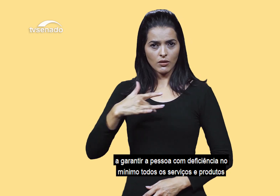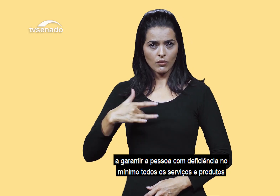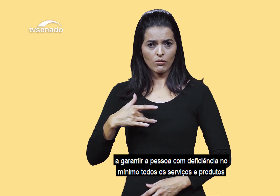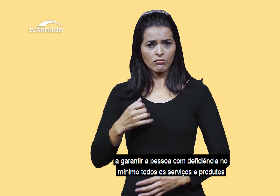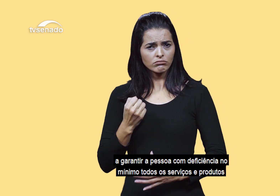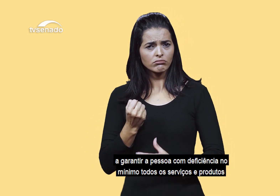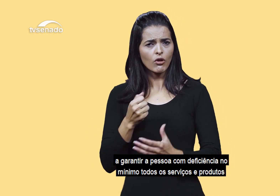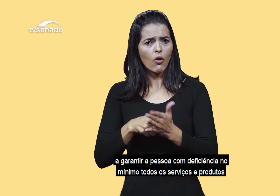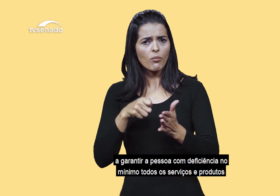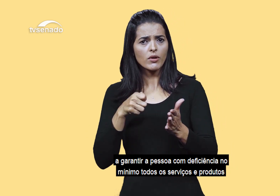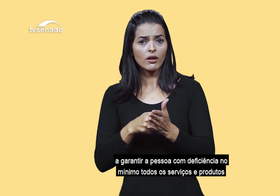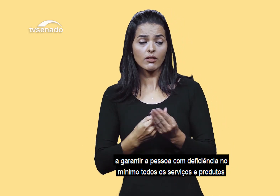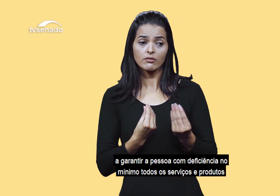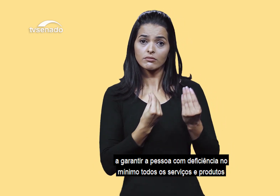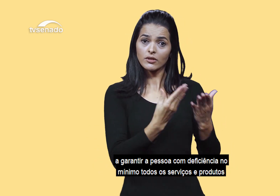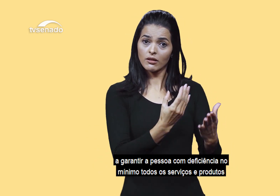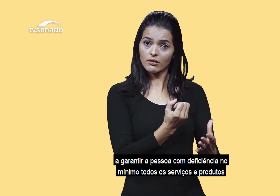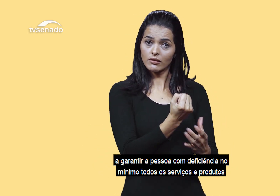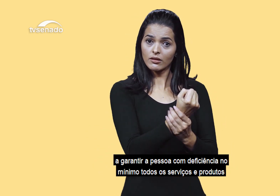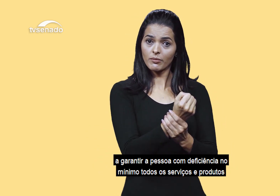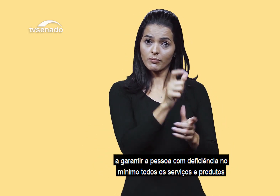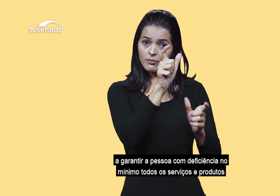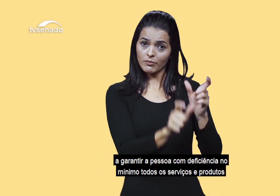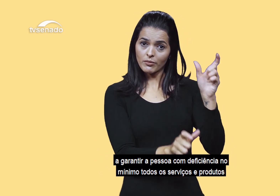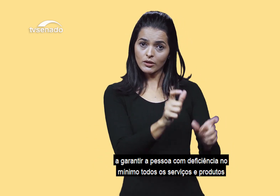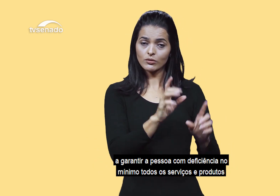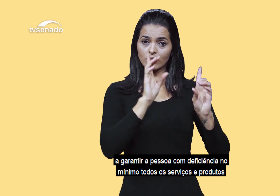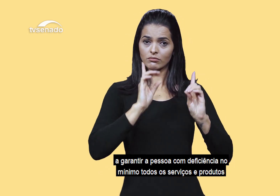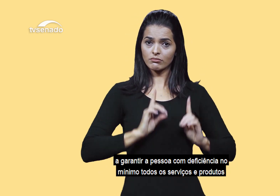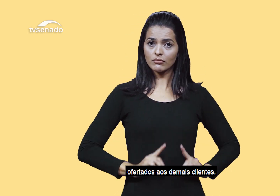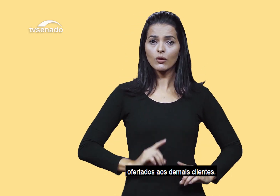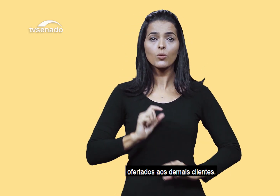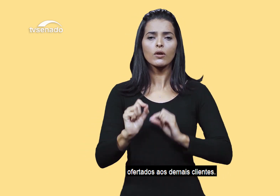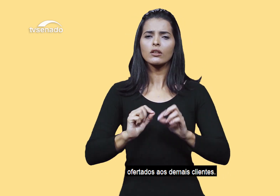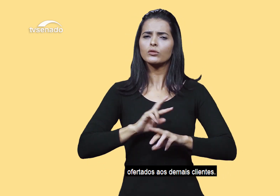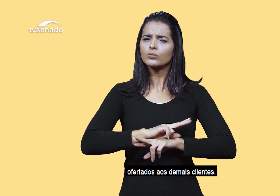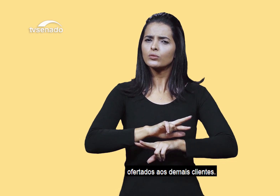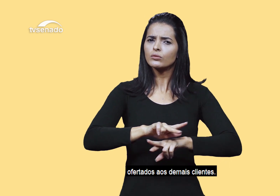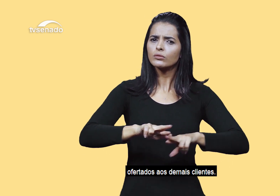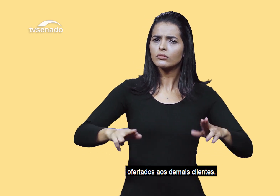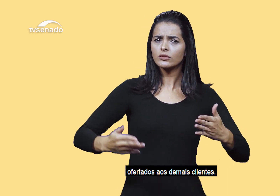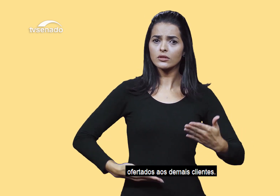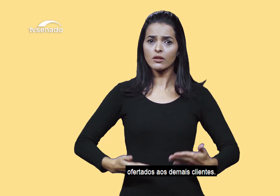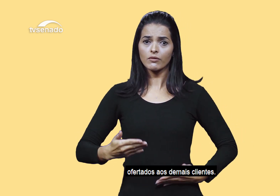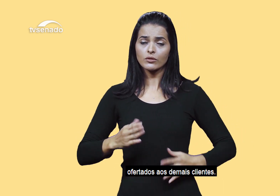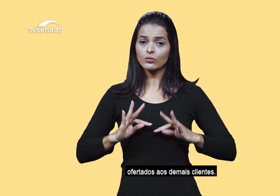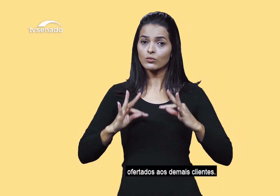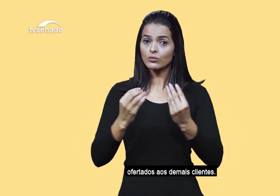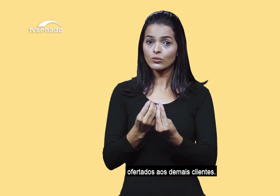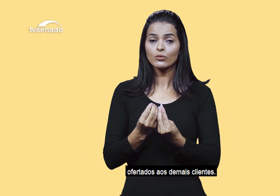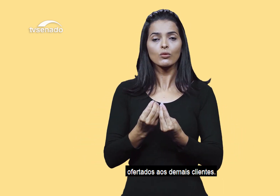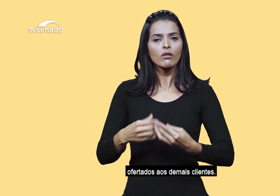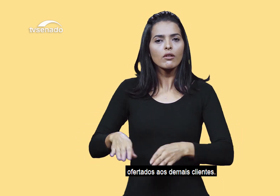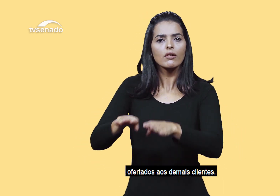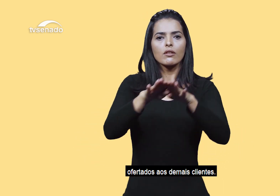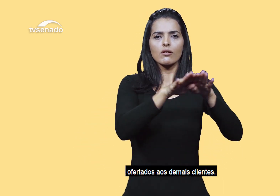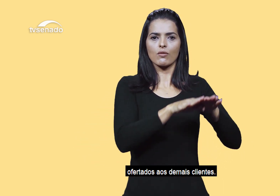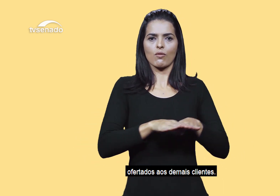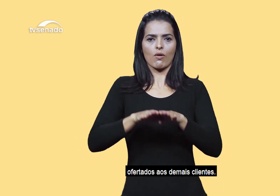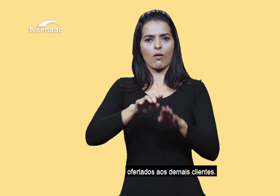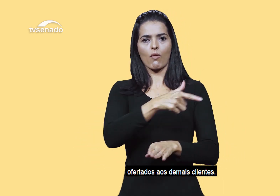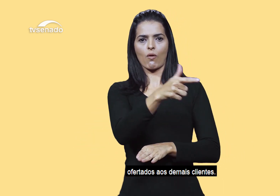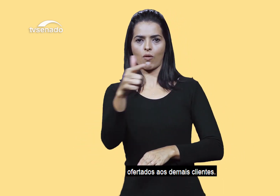pessoa com deficiência, no mínimo, todos os serviços e produtos ofertados aos demais clientes.